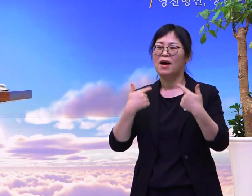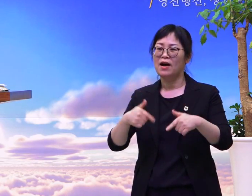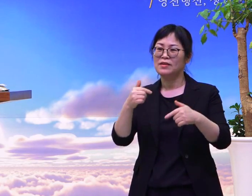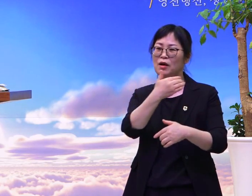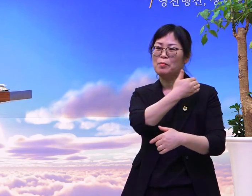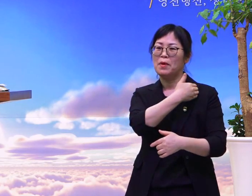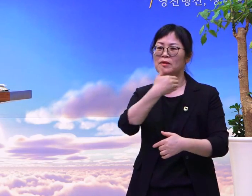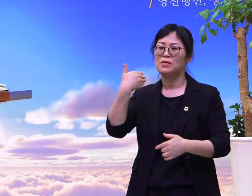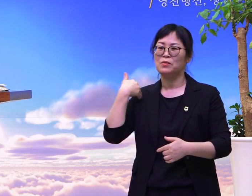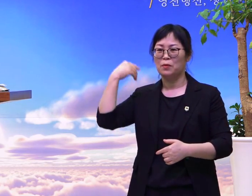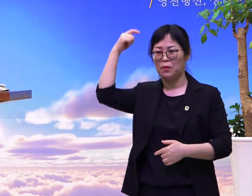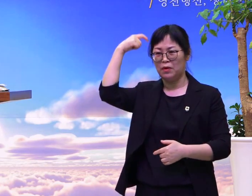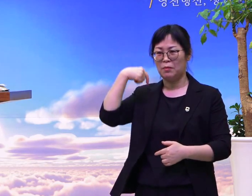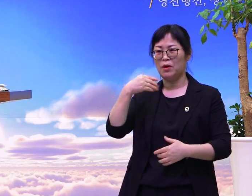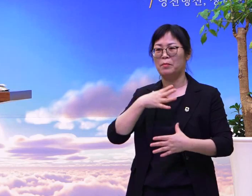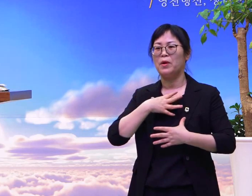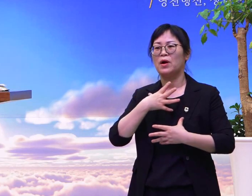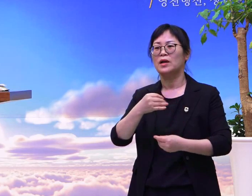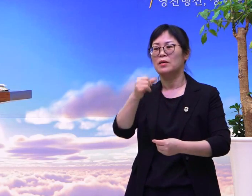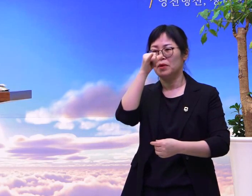평안이 있다는 것입니다.